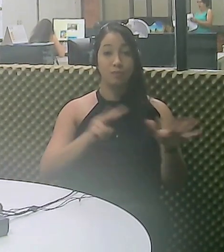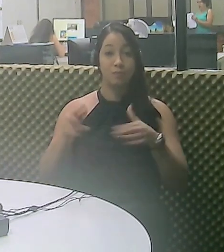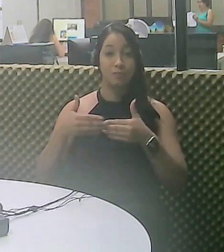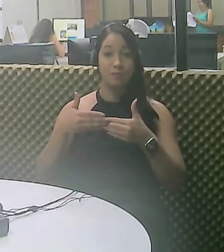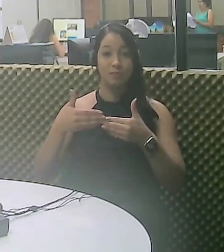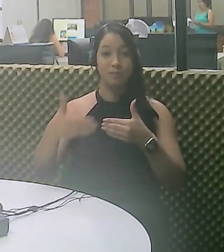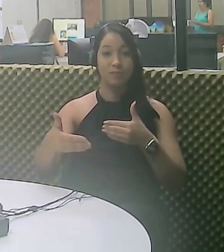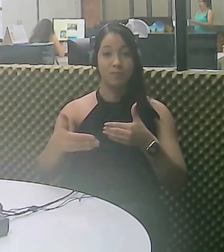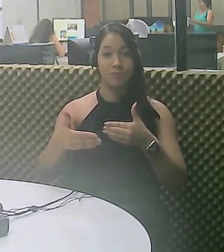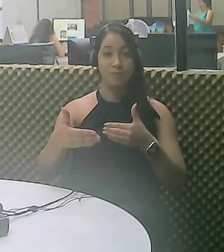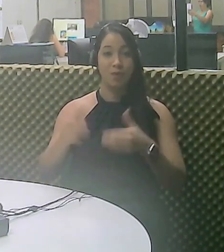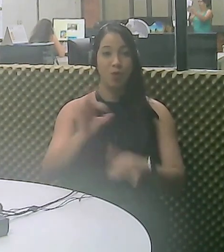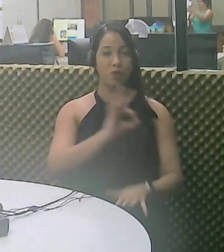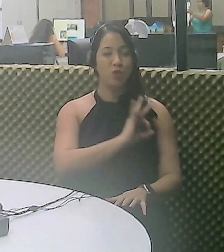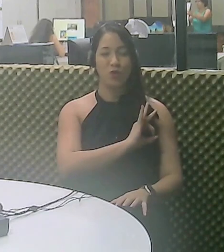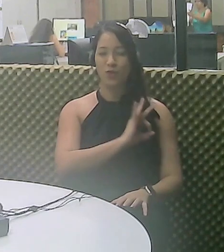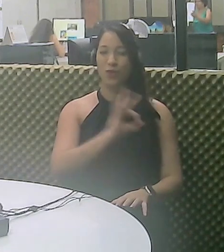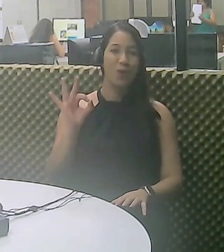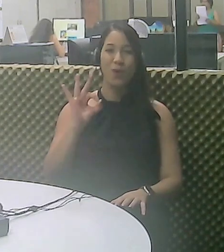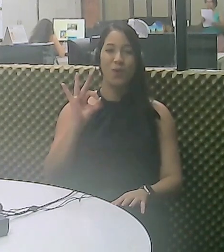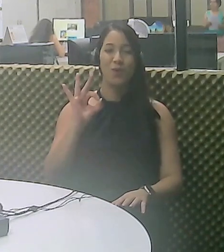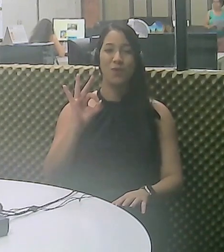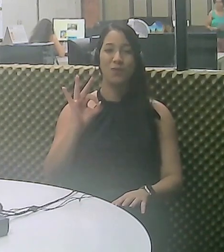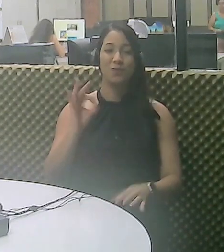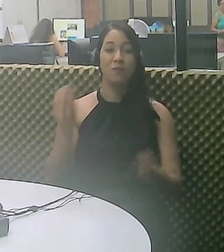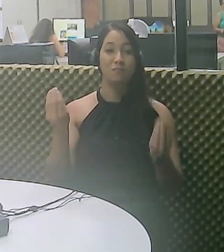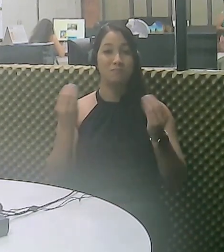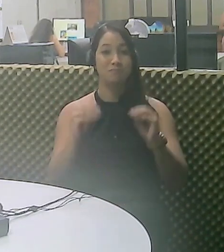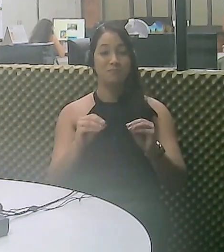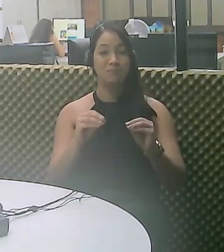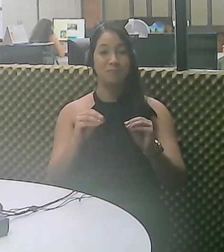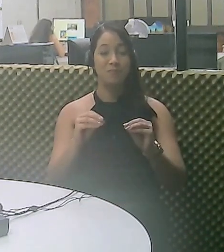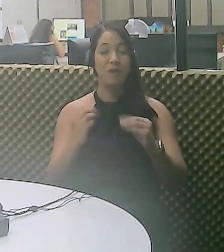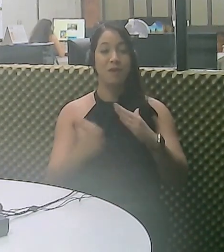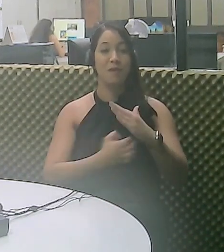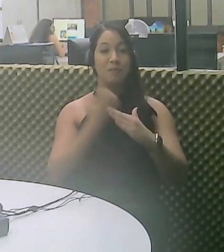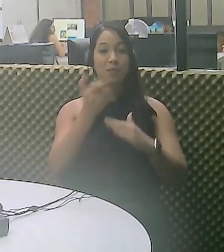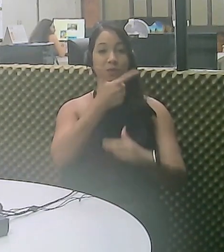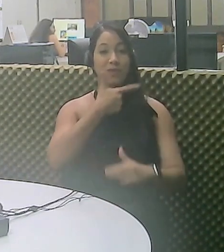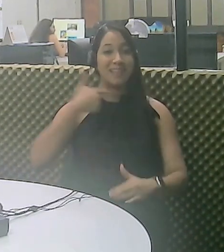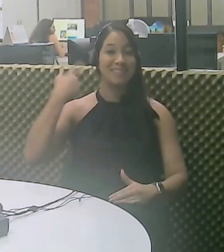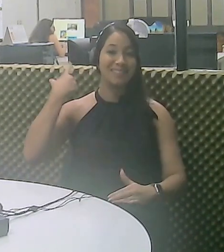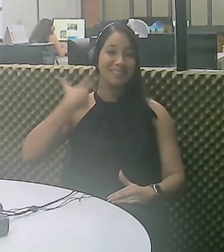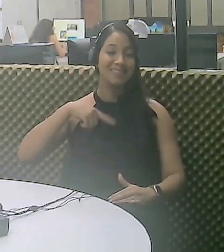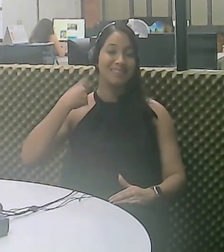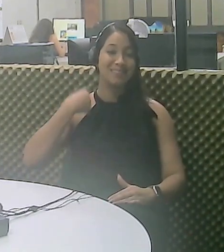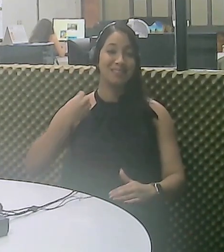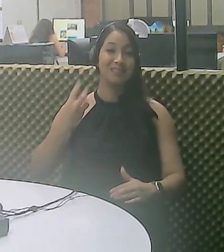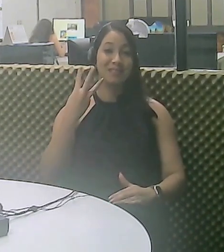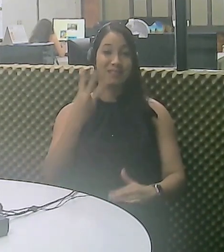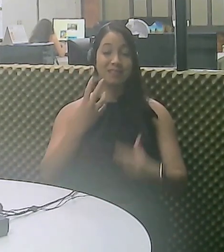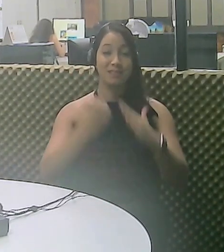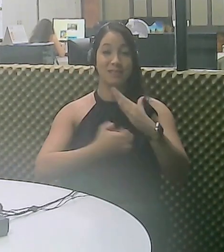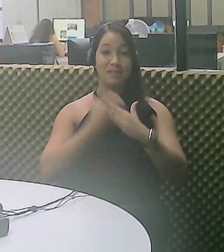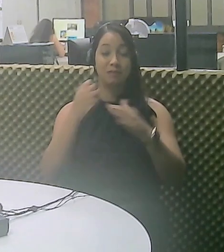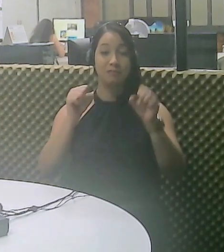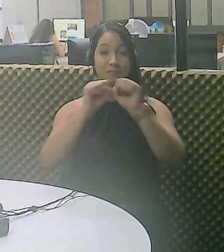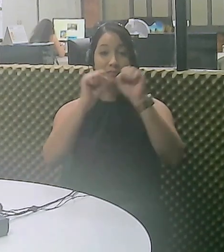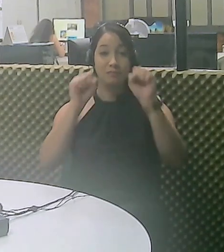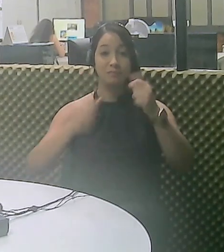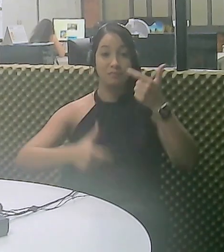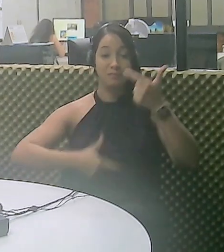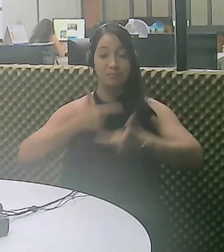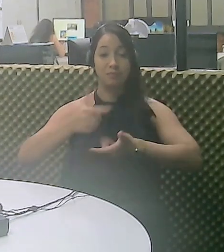Os veículos zero quilômetro vão renovar a frota da empresa Sorriso de Minas, uma das três concessionárias a operar no sistema.